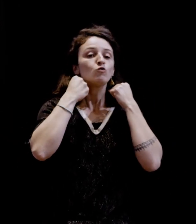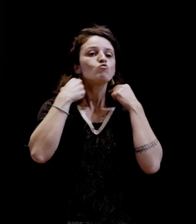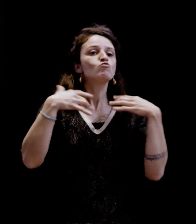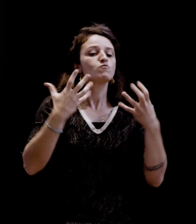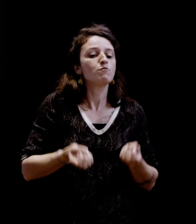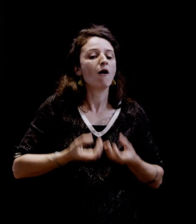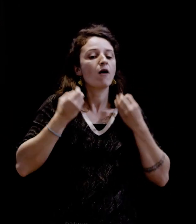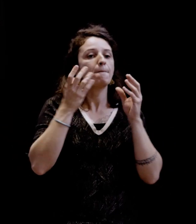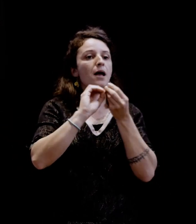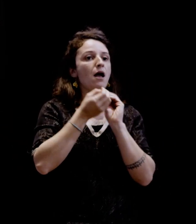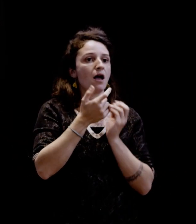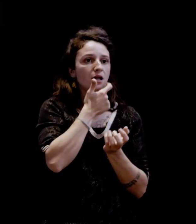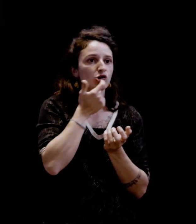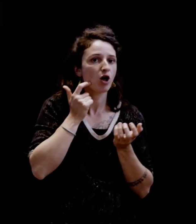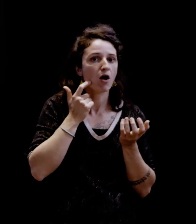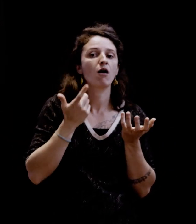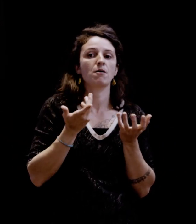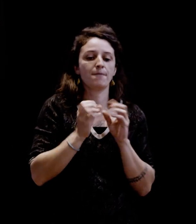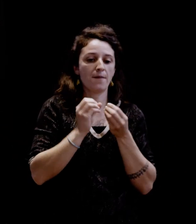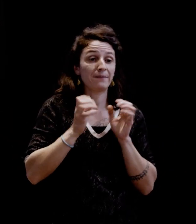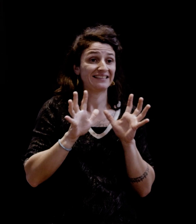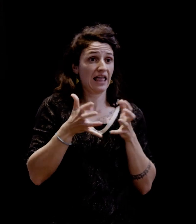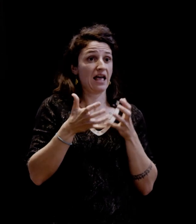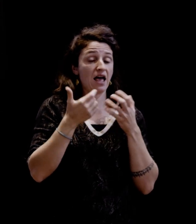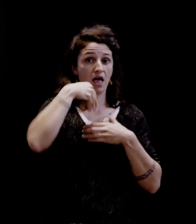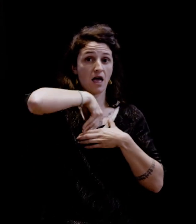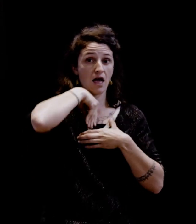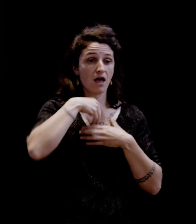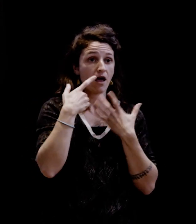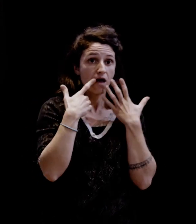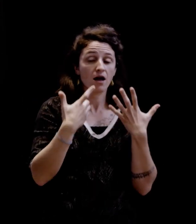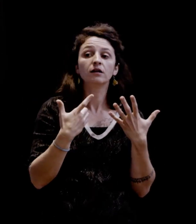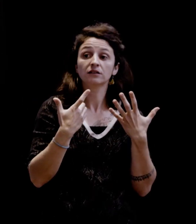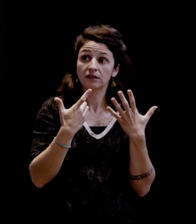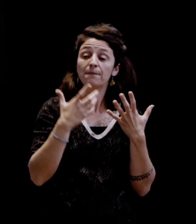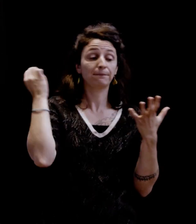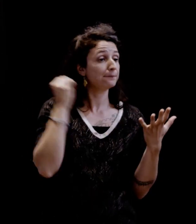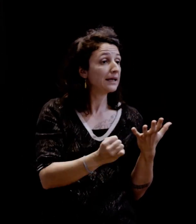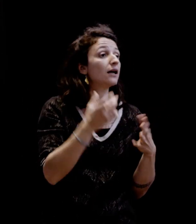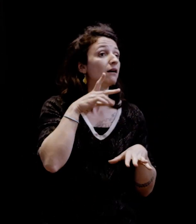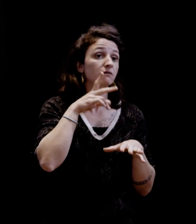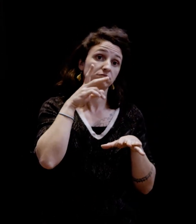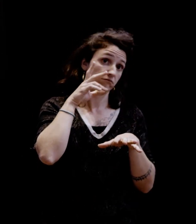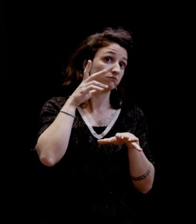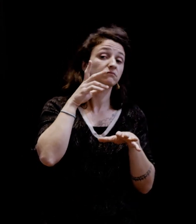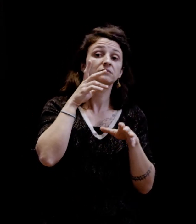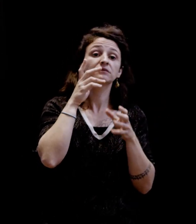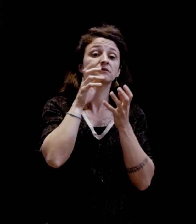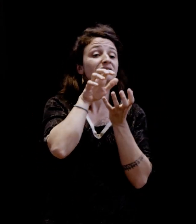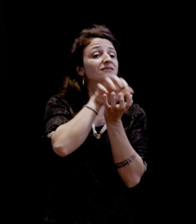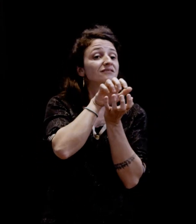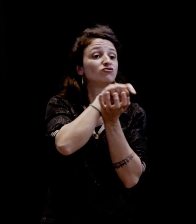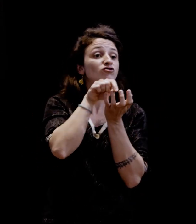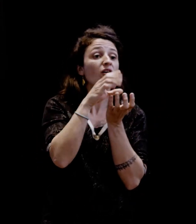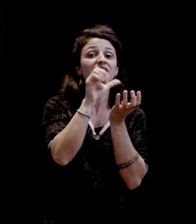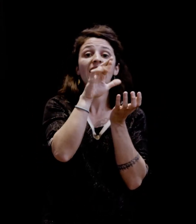pour les gencives, qui fait de la sécheresse buccale et qui augmente considérablement la proportion de caries et de